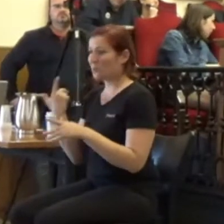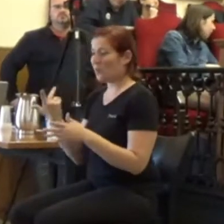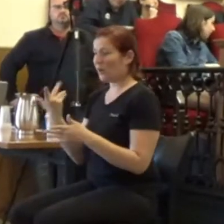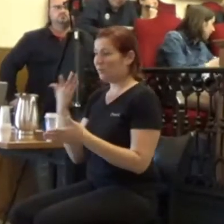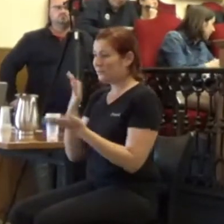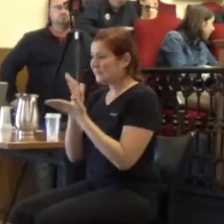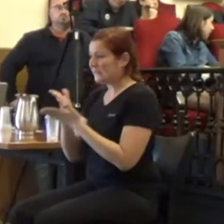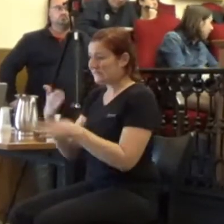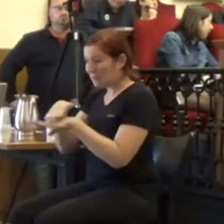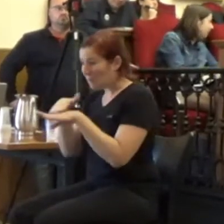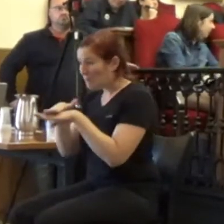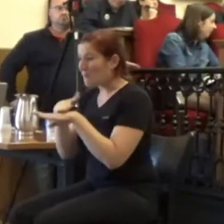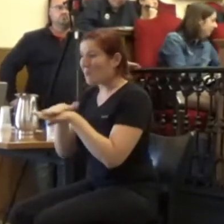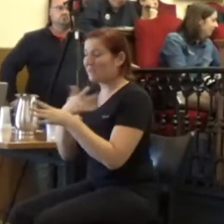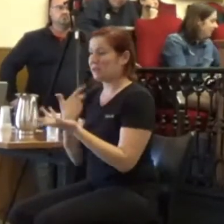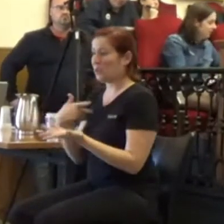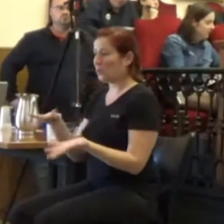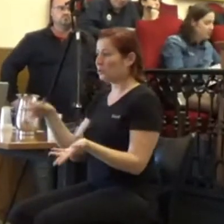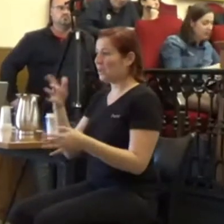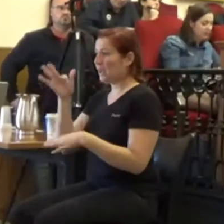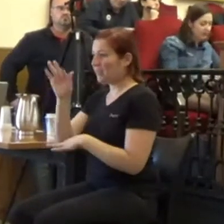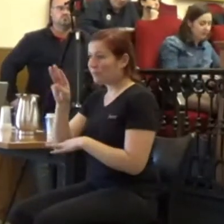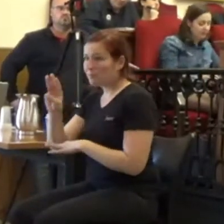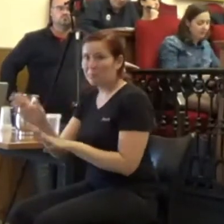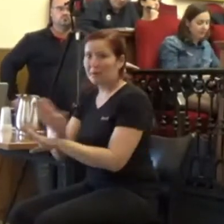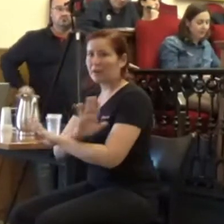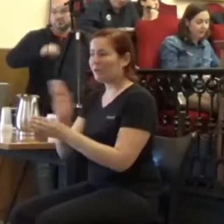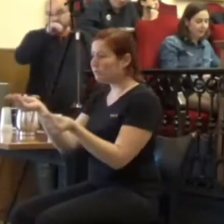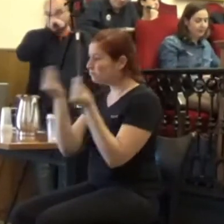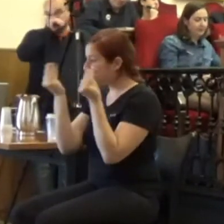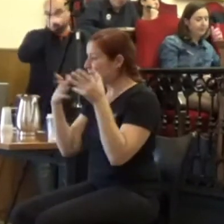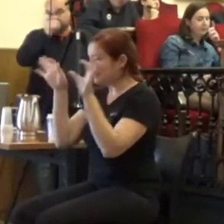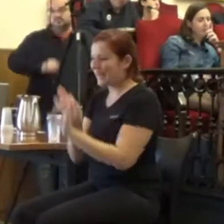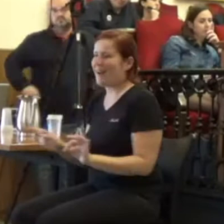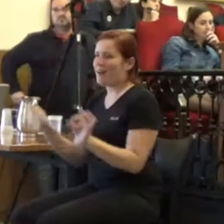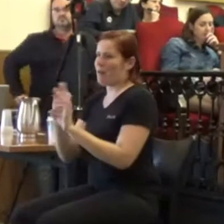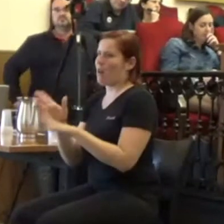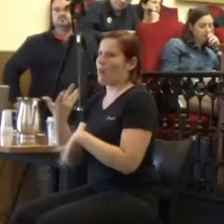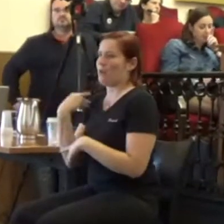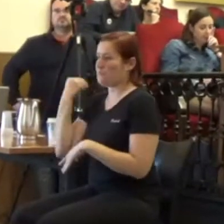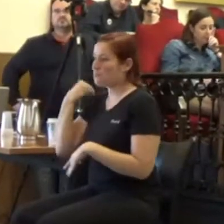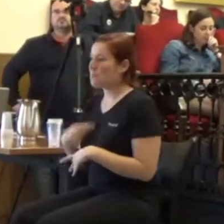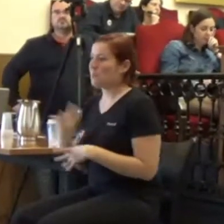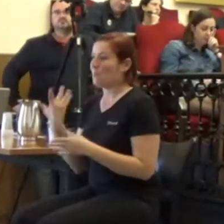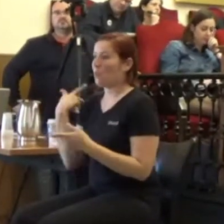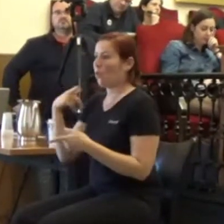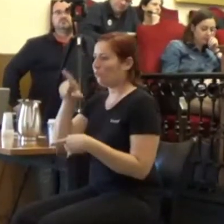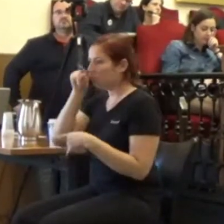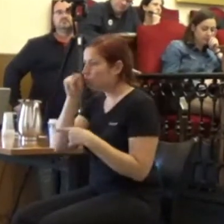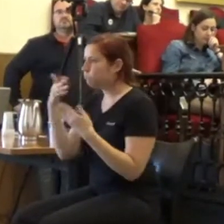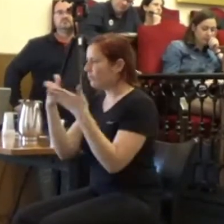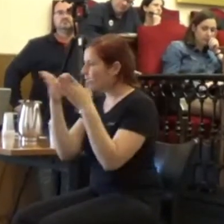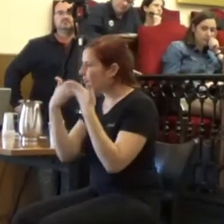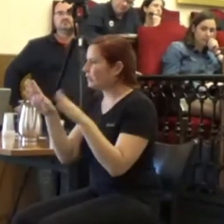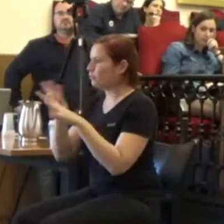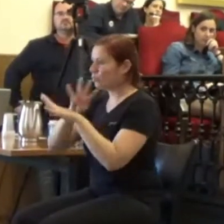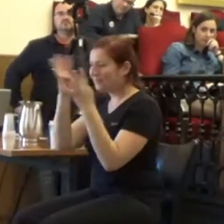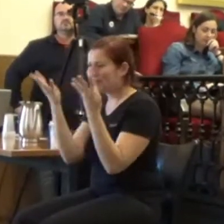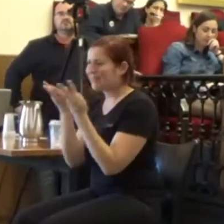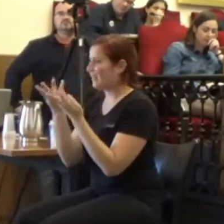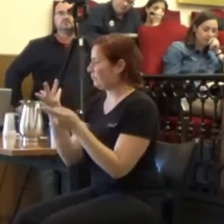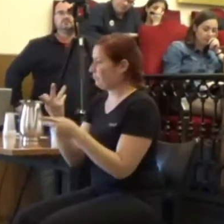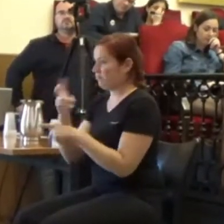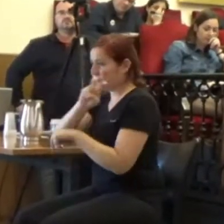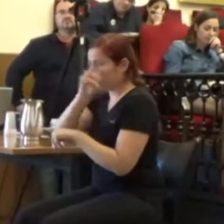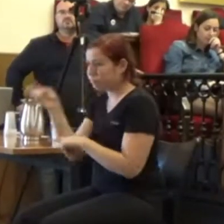graduado escolar, sin formación profesional, y consciente o inconscientemente, incluso haciendo uso de las redes sociales que publican en sus perfiles